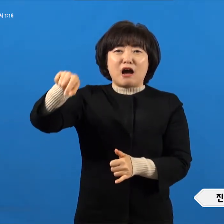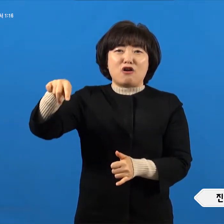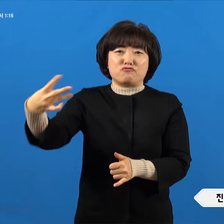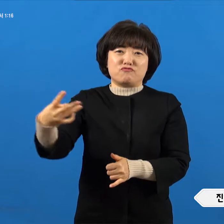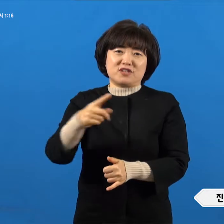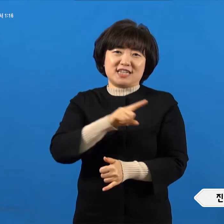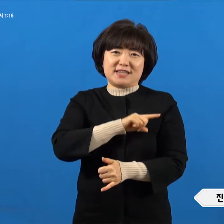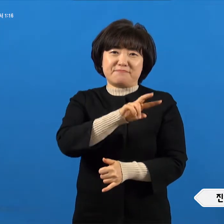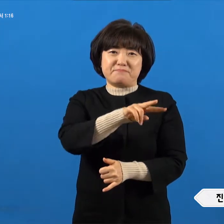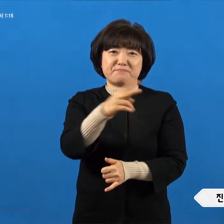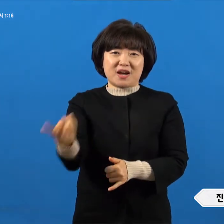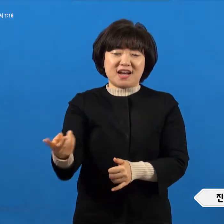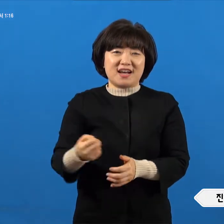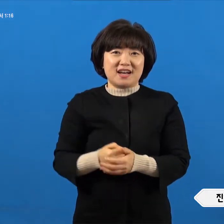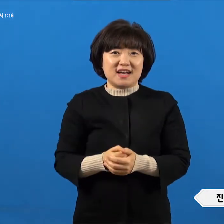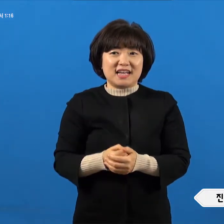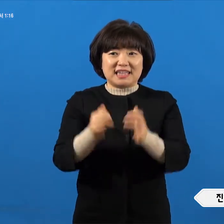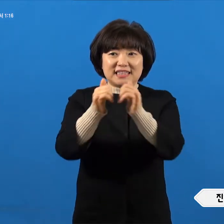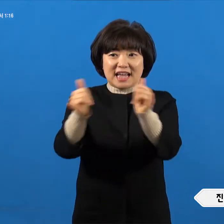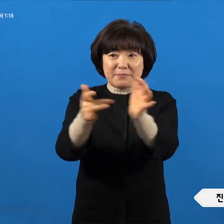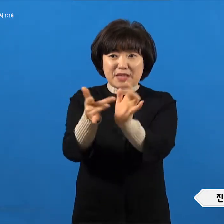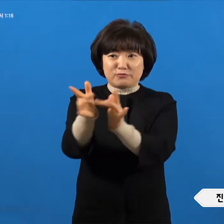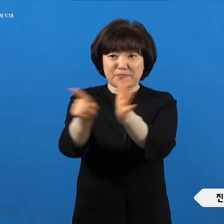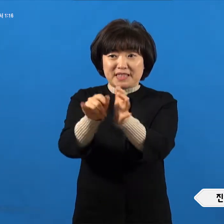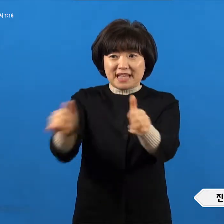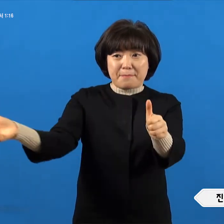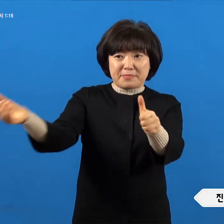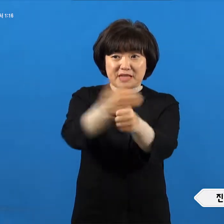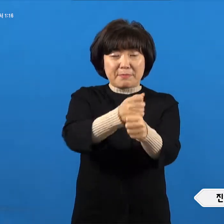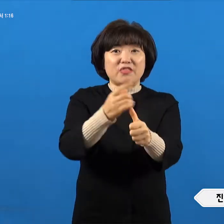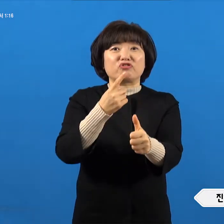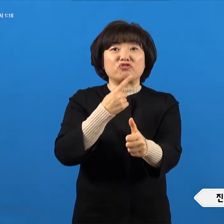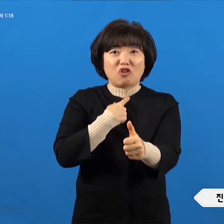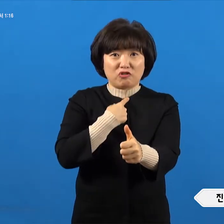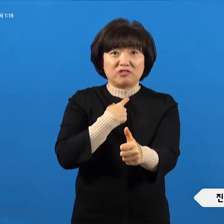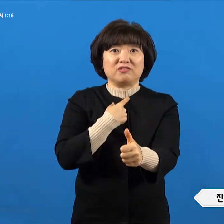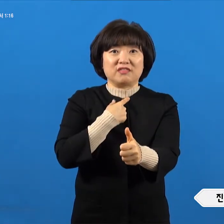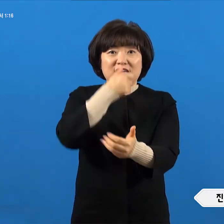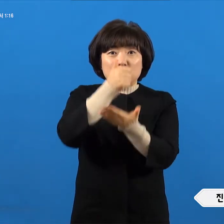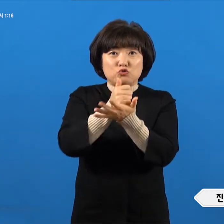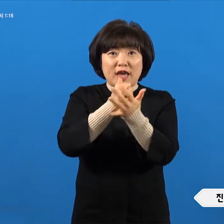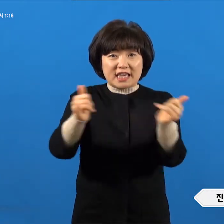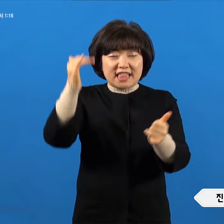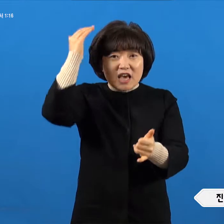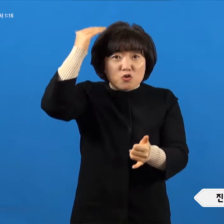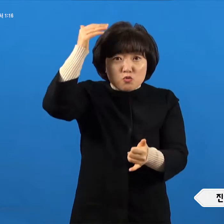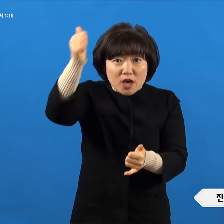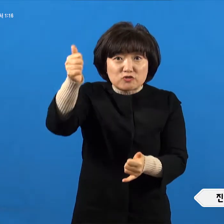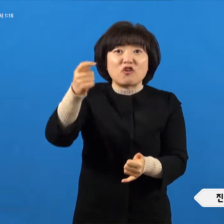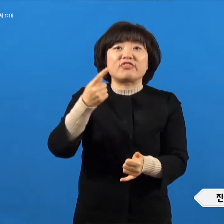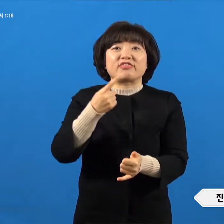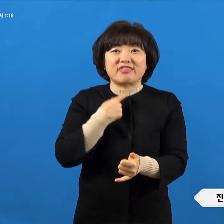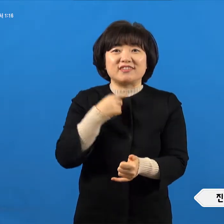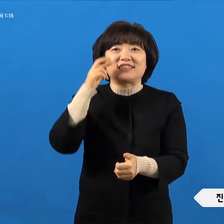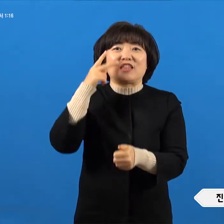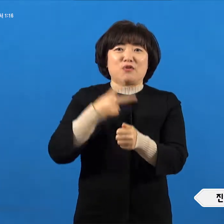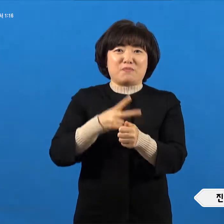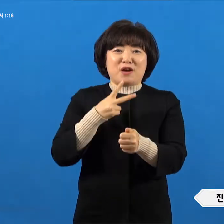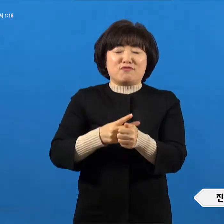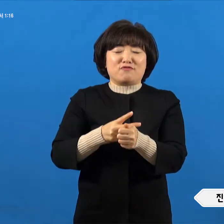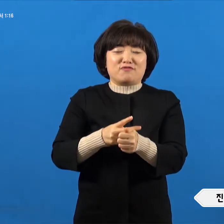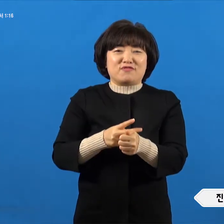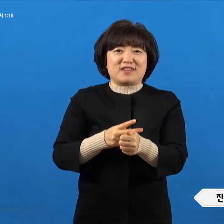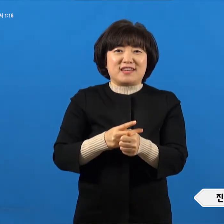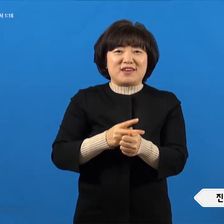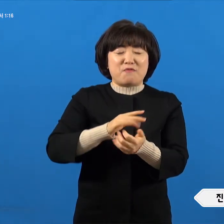그가 죄인 중에 괴수라고 이야기하며 복음의 일꾼으로 변화되는 모습을 성경은 설명합니다. 그의 삶이